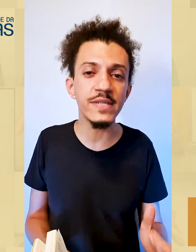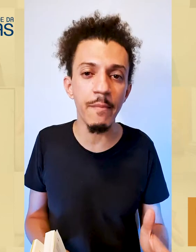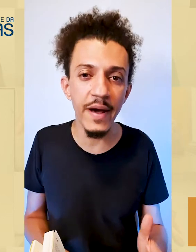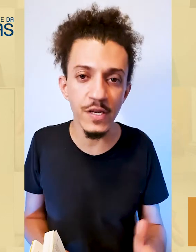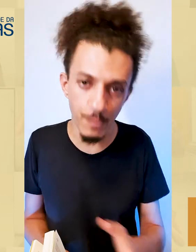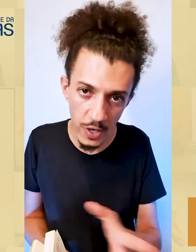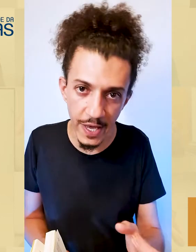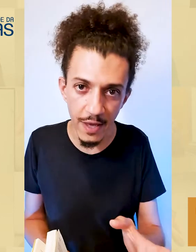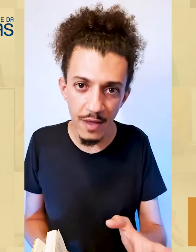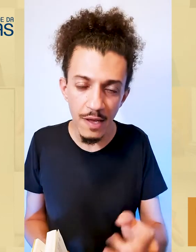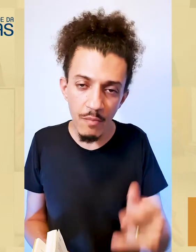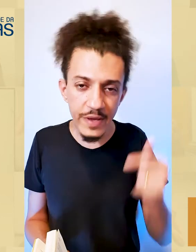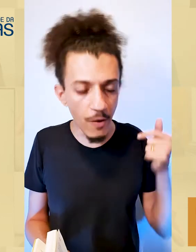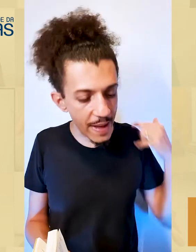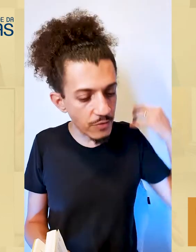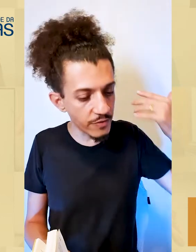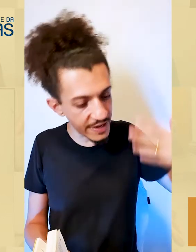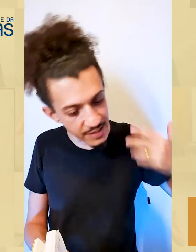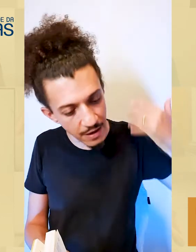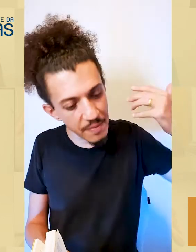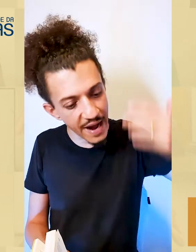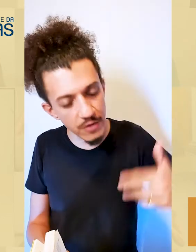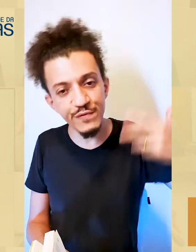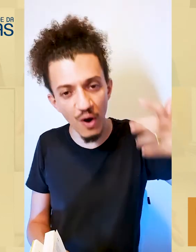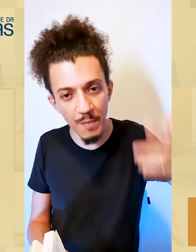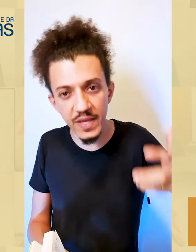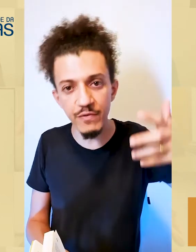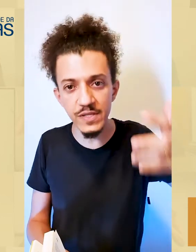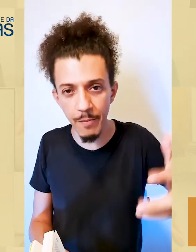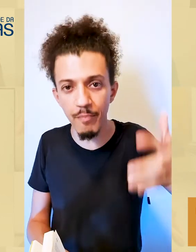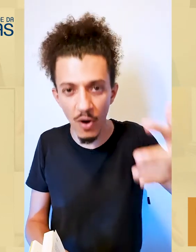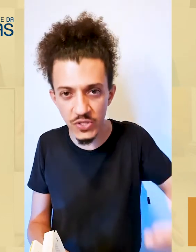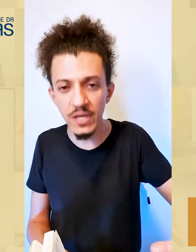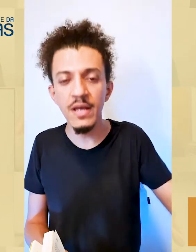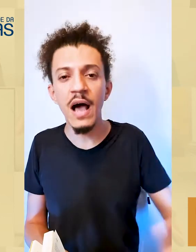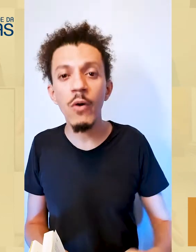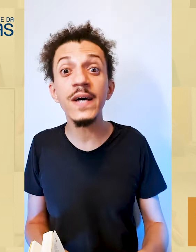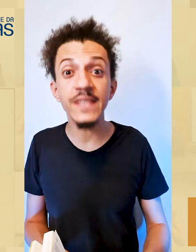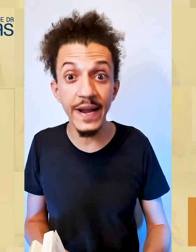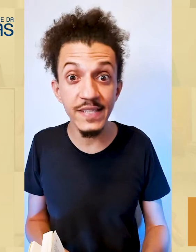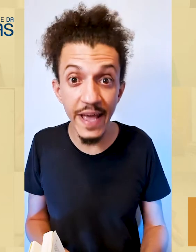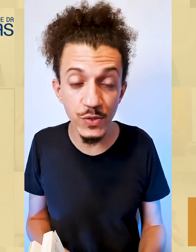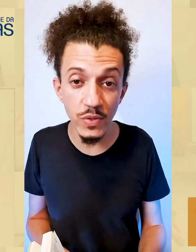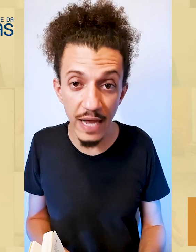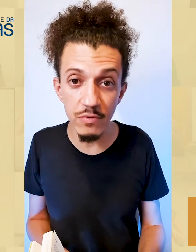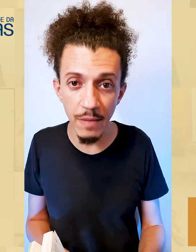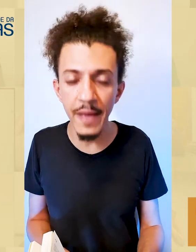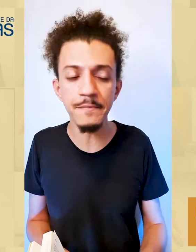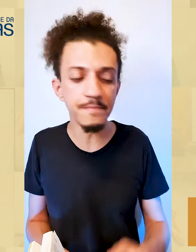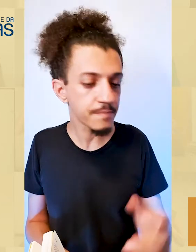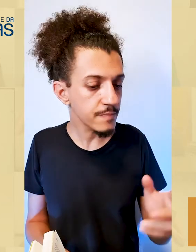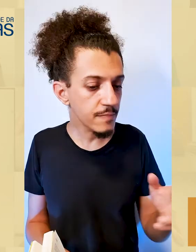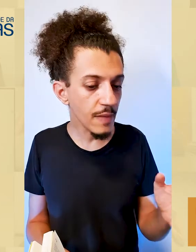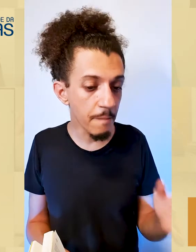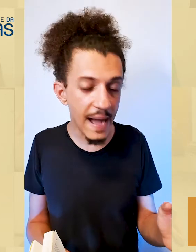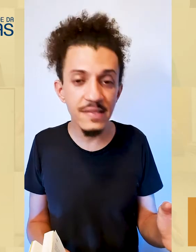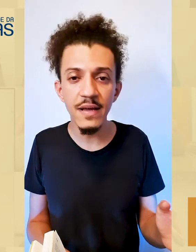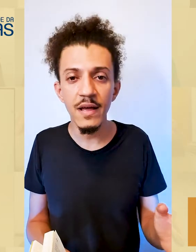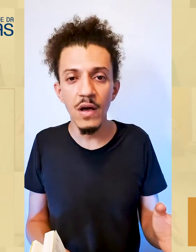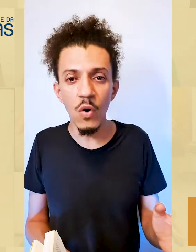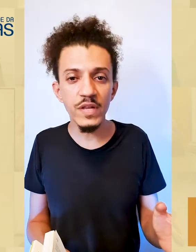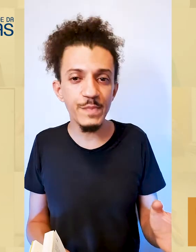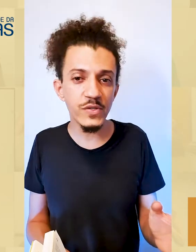8 semanas, por quê? Porque o método vai sendo liberado de forma que você pode alcançar esse resultado também.